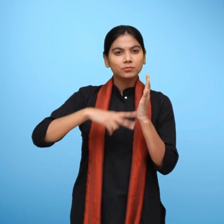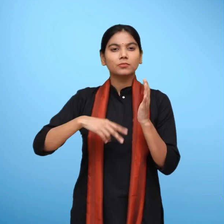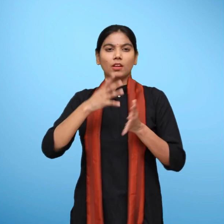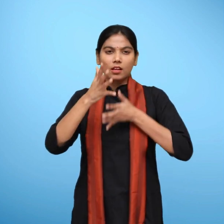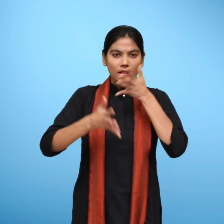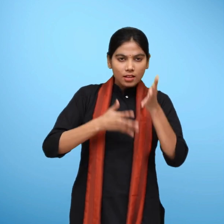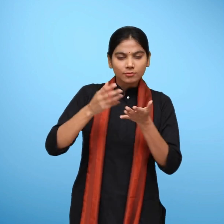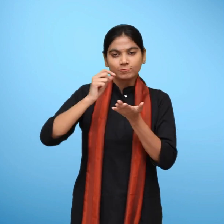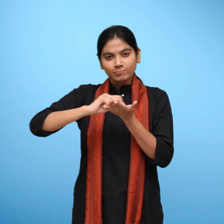प्रयास